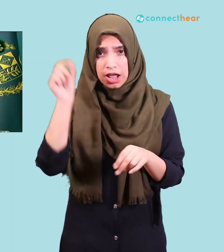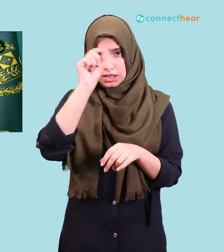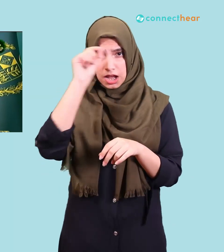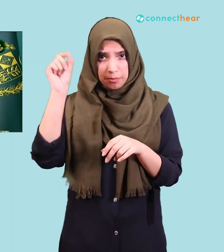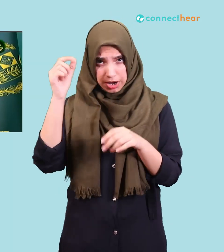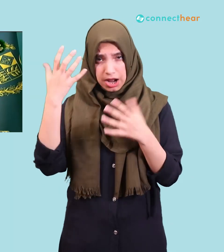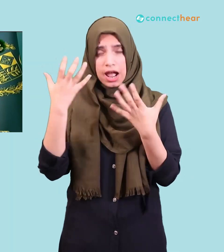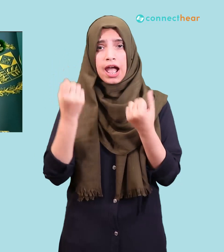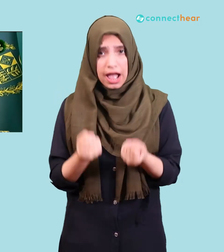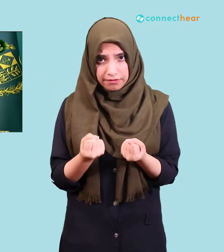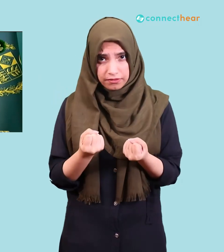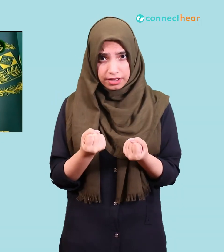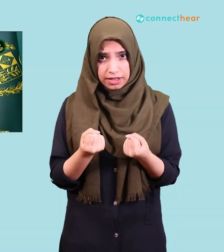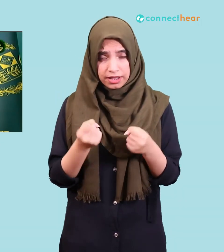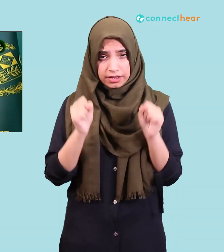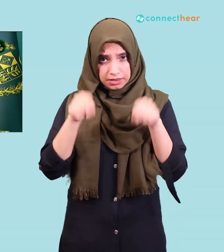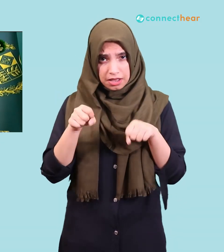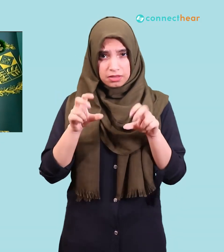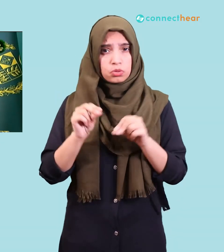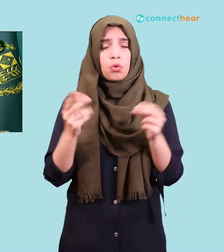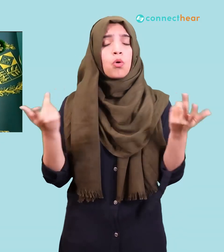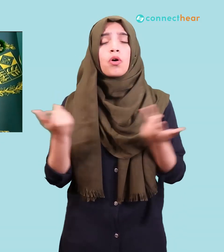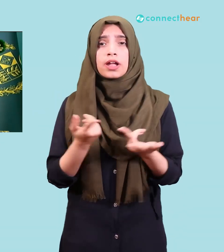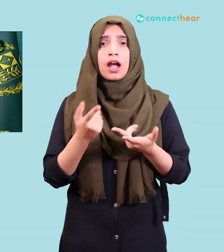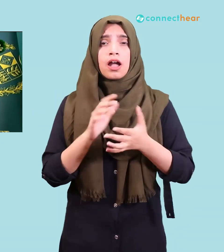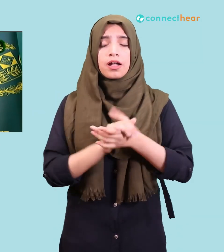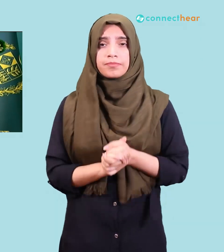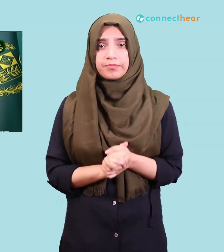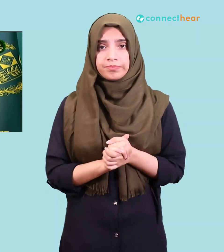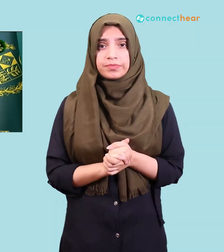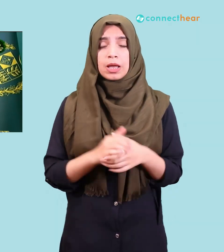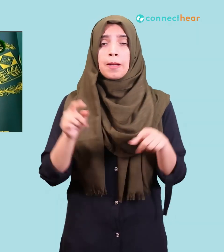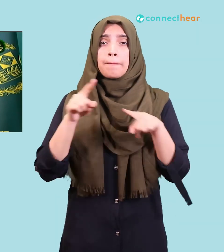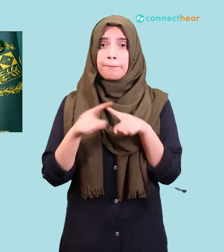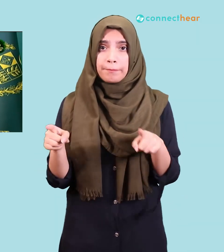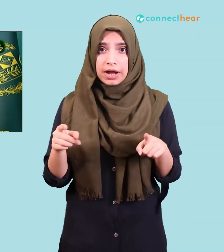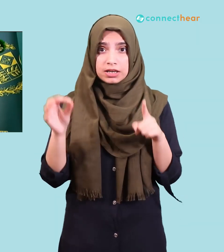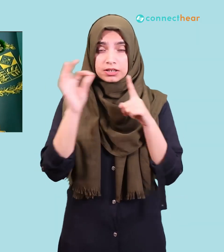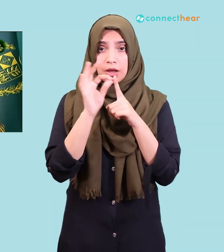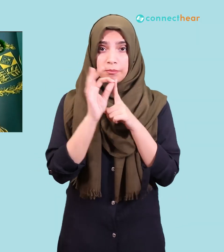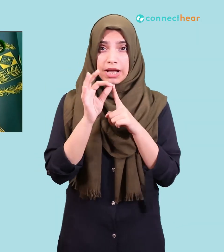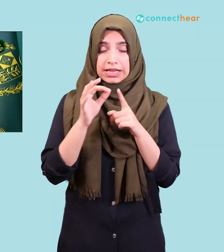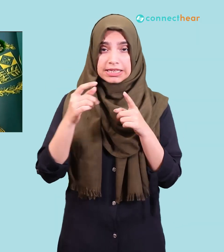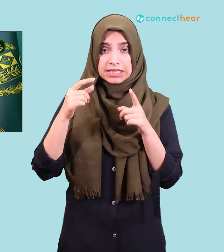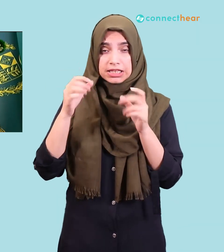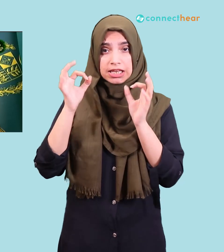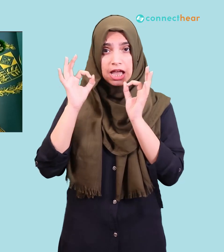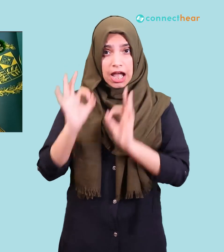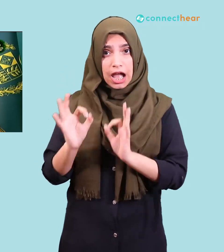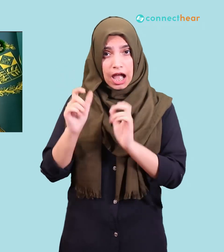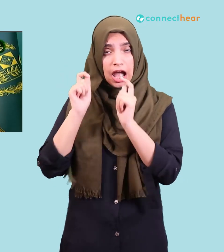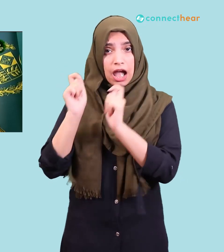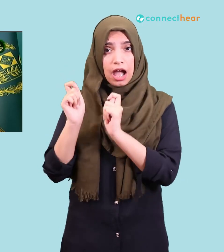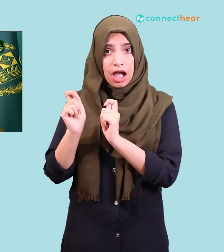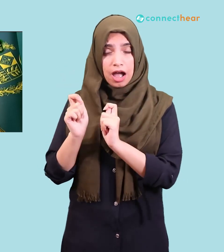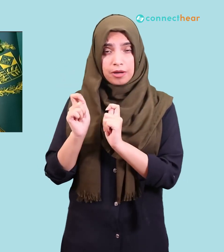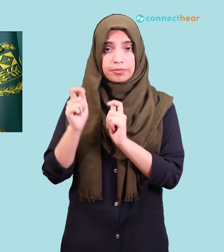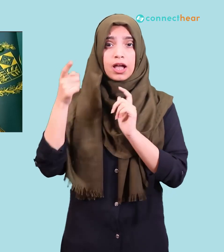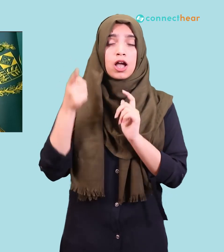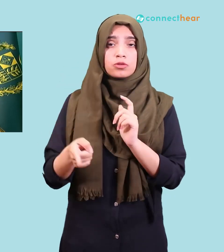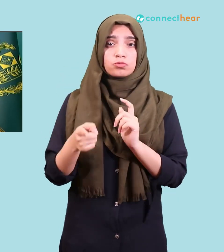अगर आप ये करेंगे, अगर हम ये करें पाकिस्तान, तो इसके बाद किसी और यूरोपियन मुल्क में